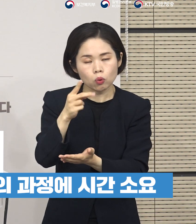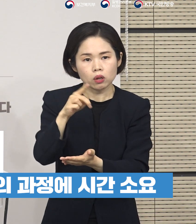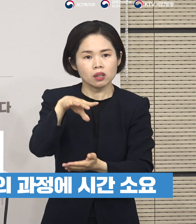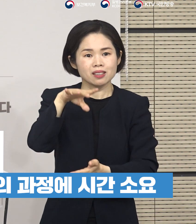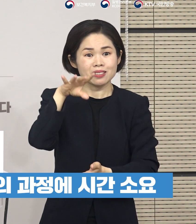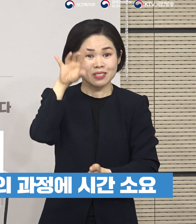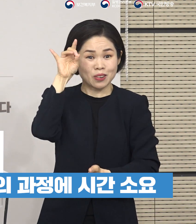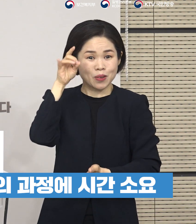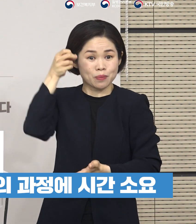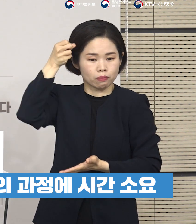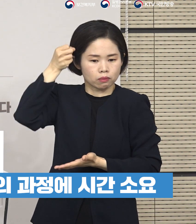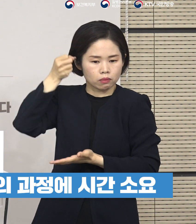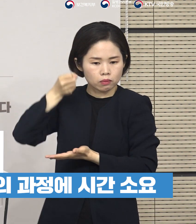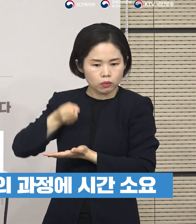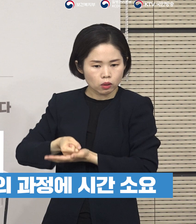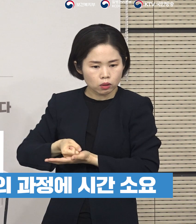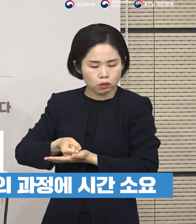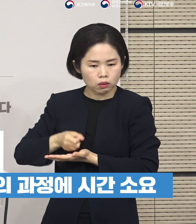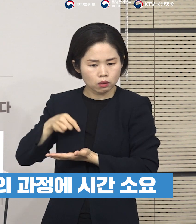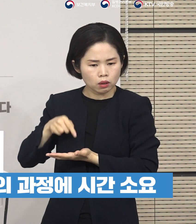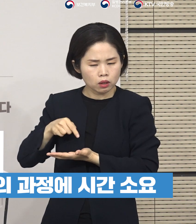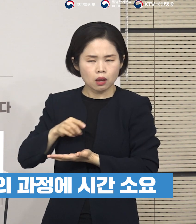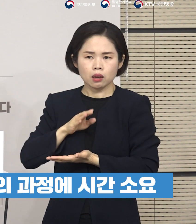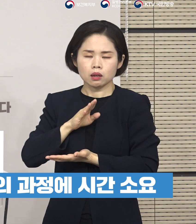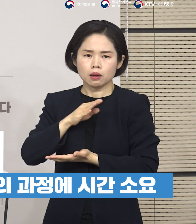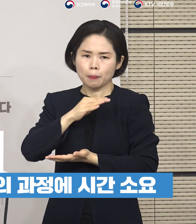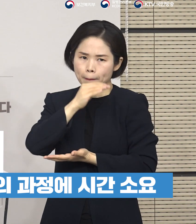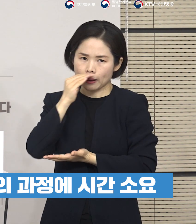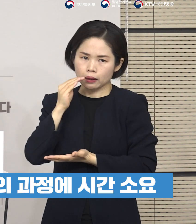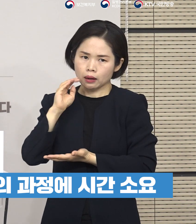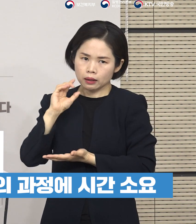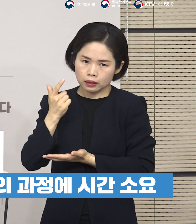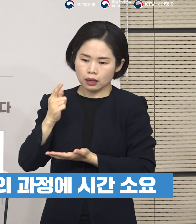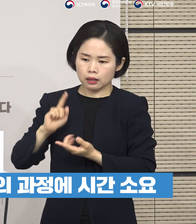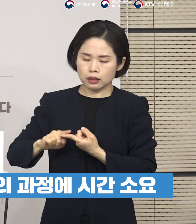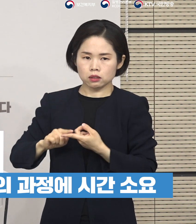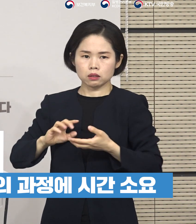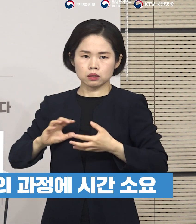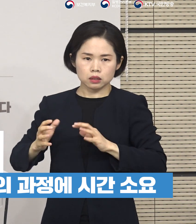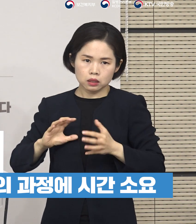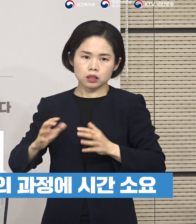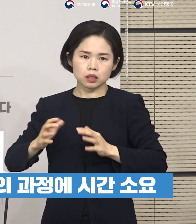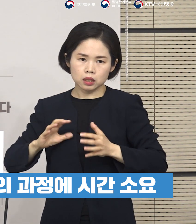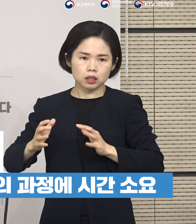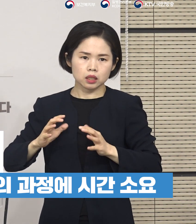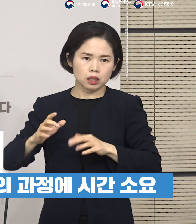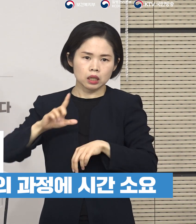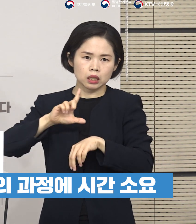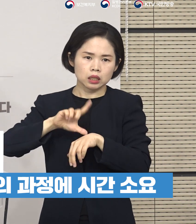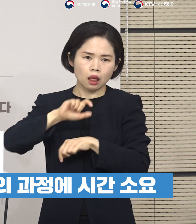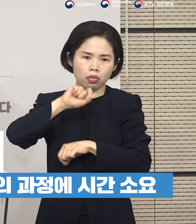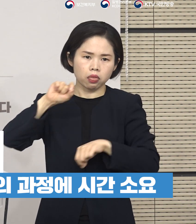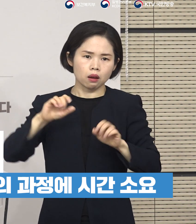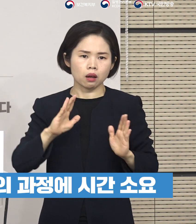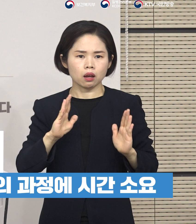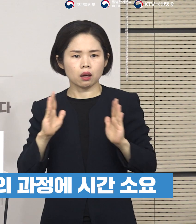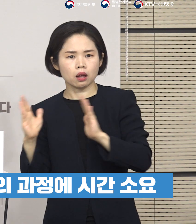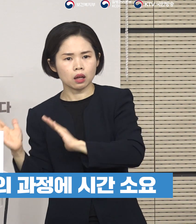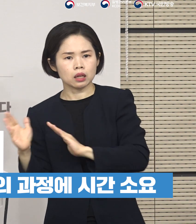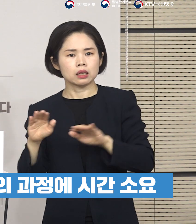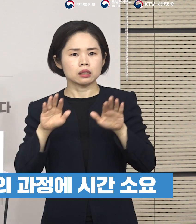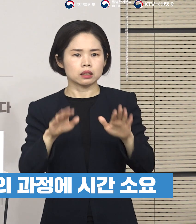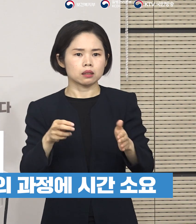금액의 적정성 등에 대한 좀 협의가 진행되는 과정에서 시간이 그동안 좀 소요된 점에 대해서는 안타깝게 생각을 합니다.